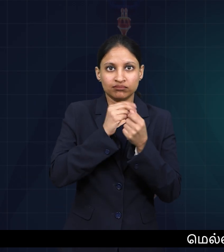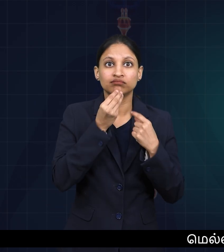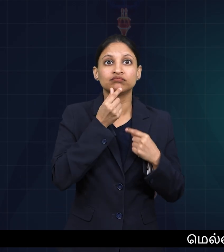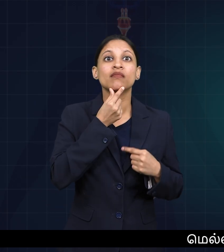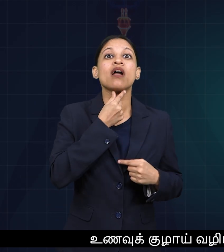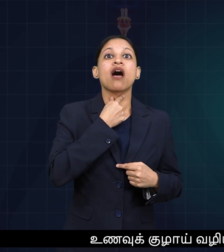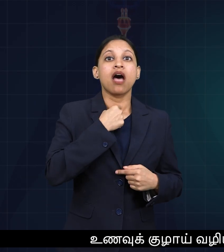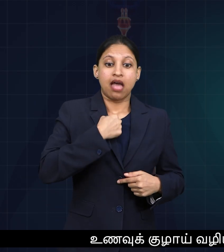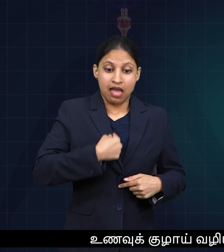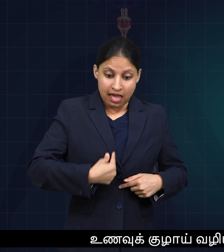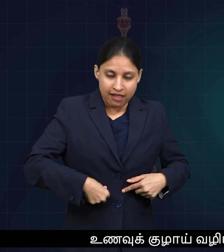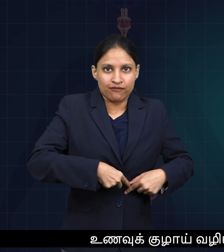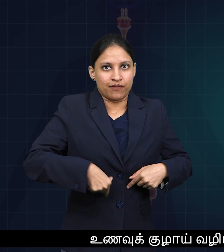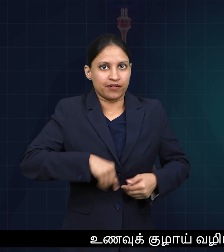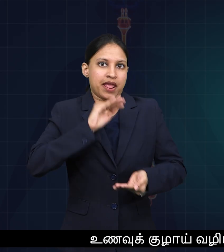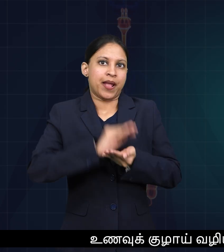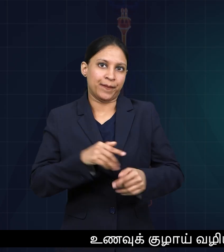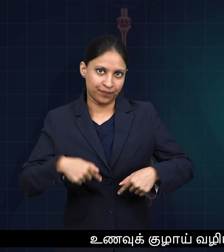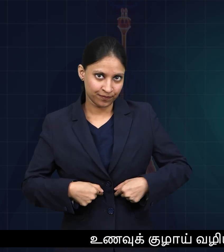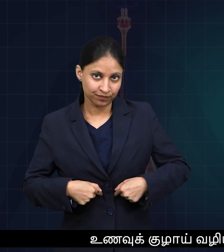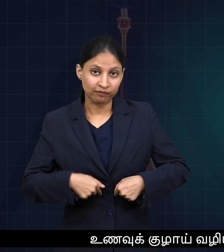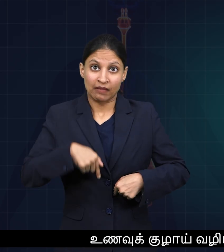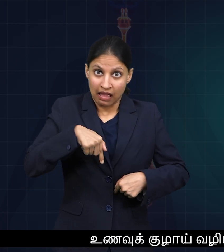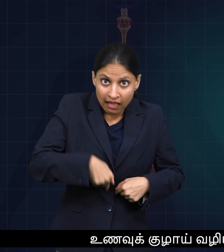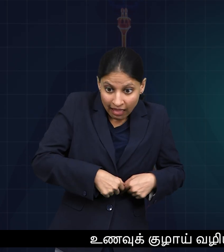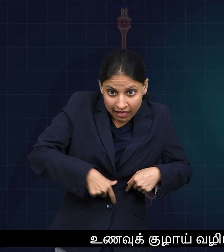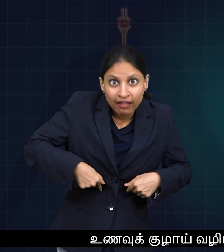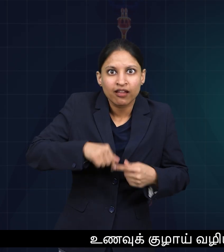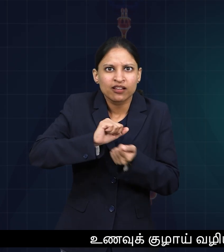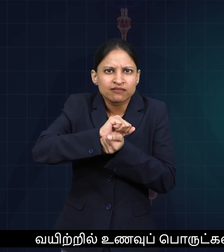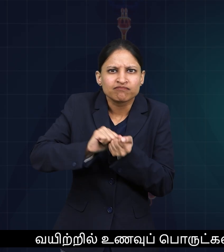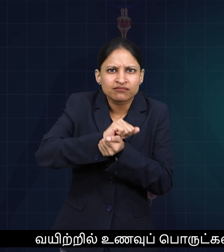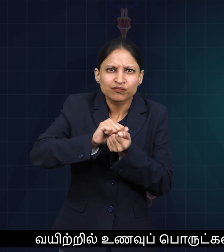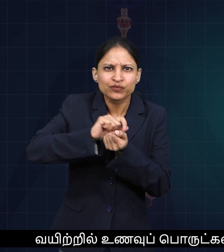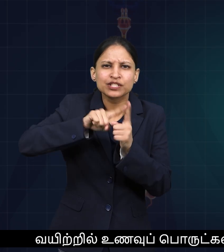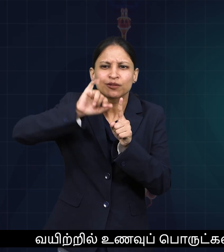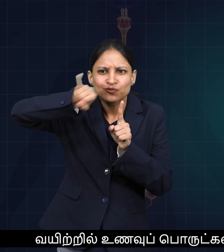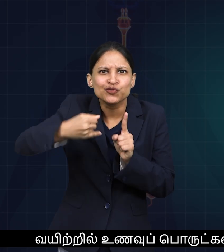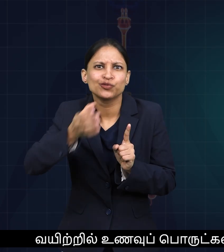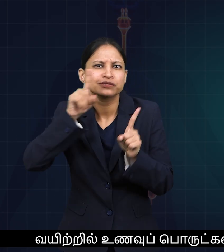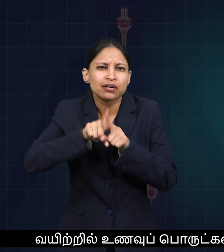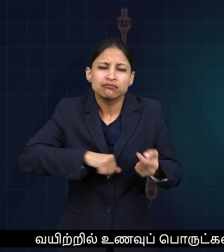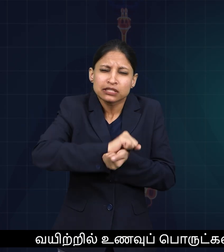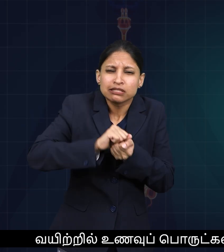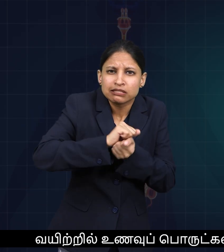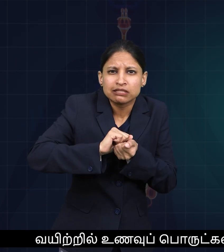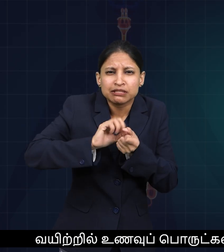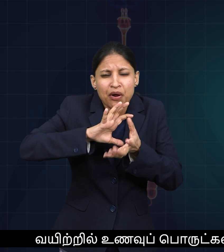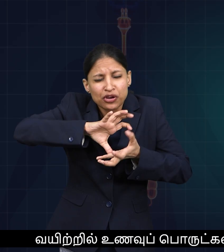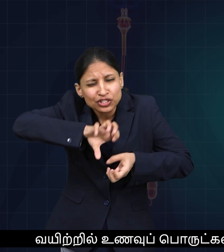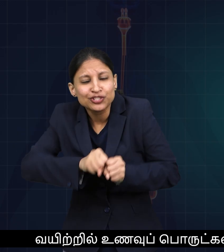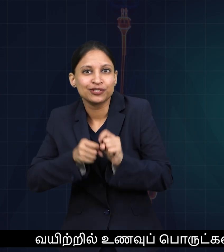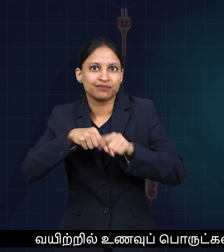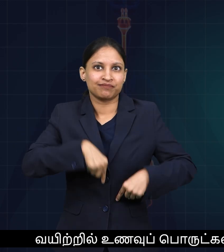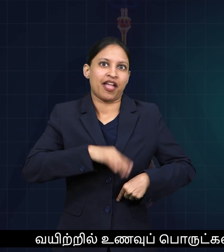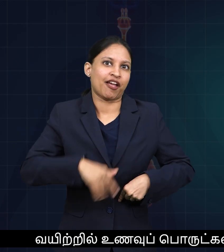மெல்லப்பட்ட உணவு உணவு குழாய் வழியாக வயிற்றுக்குள் செல்லுகிறது. வயிற்றில் உணவுப் பொருட்களை உடைக்க ஒரு